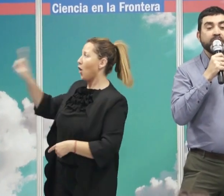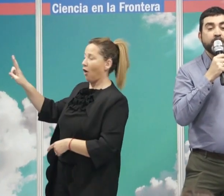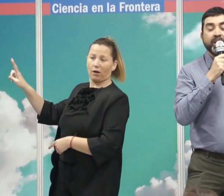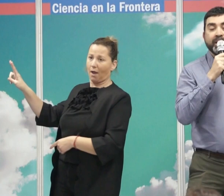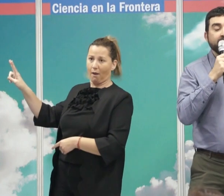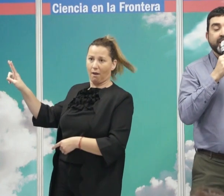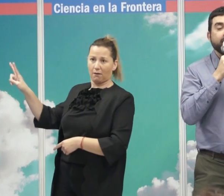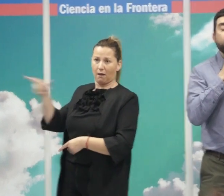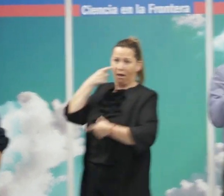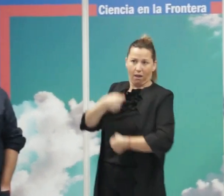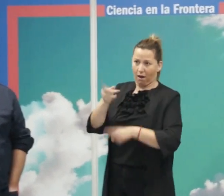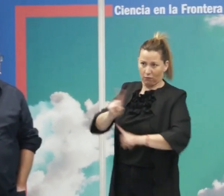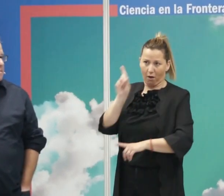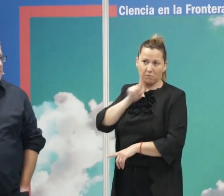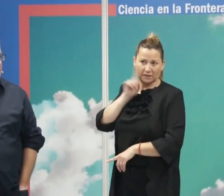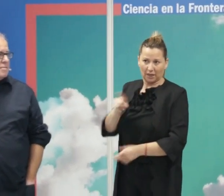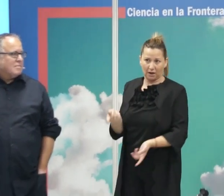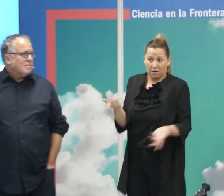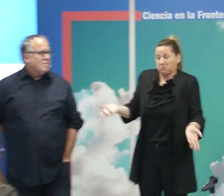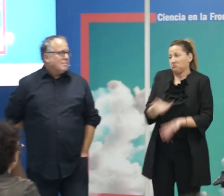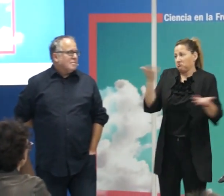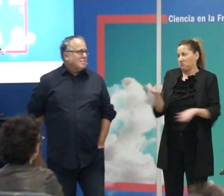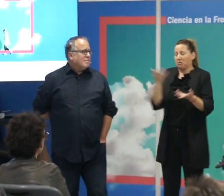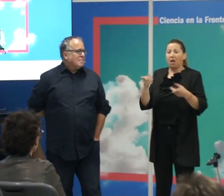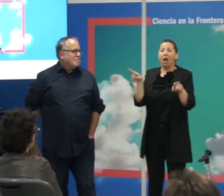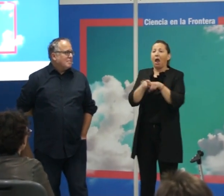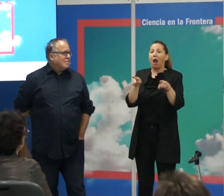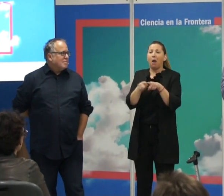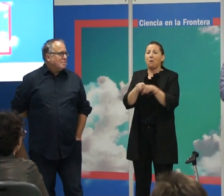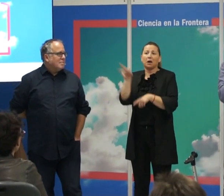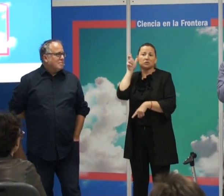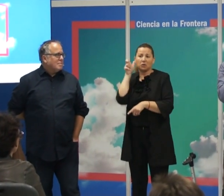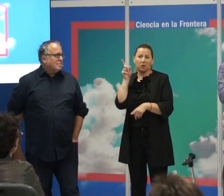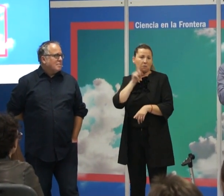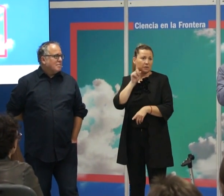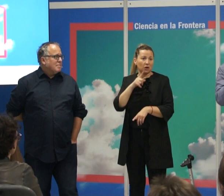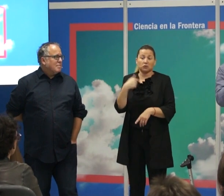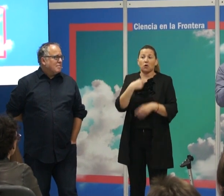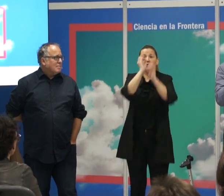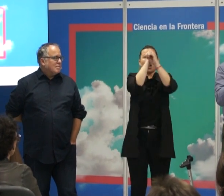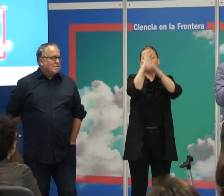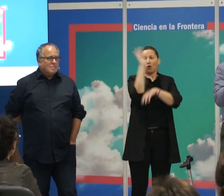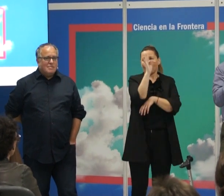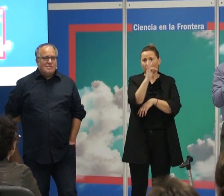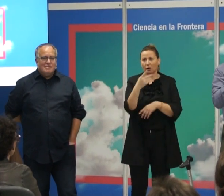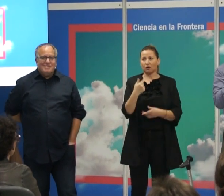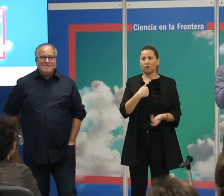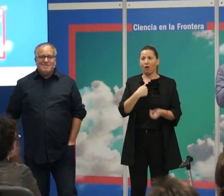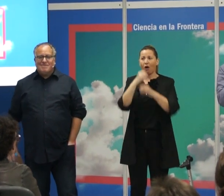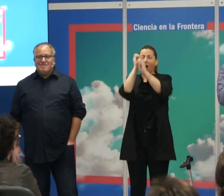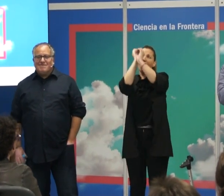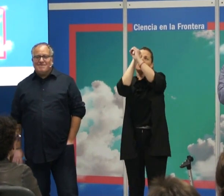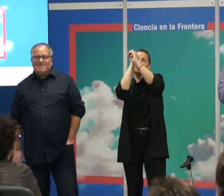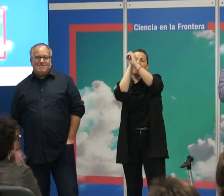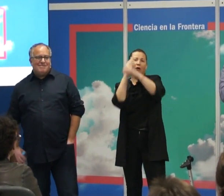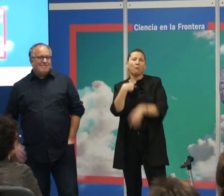cualquier sonido que te ponga es igual de arbitrario que cualquier imagen que te pongan los astrofísicos. Que yo como soy astrofísico se que fardan mucho los telescopios